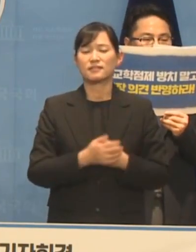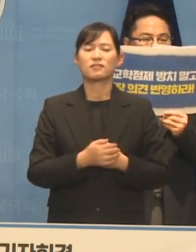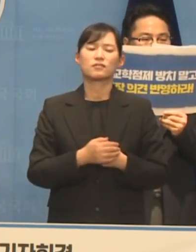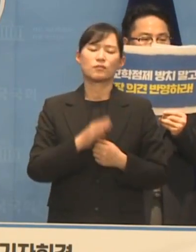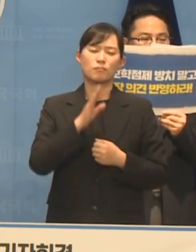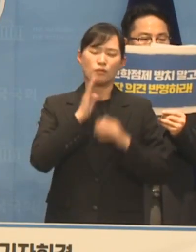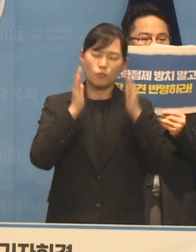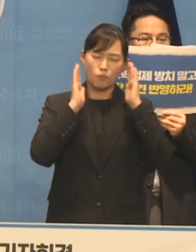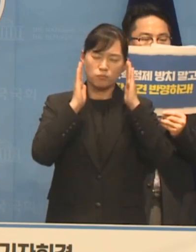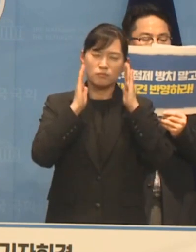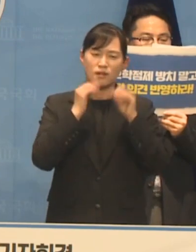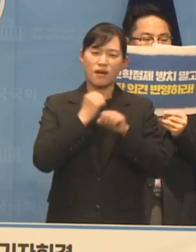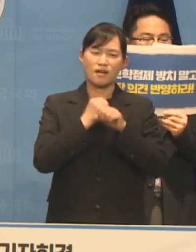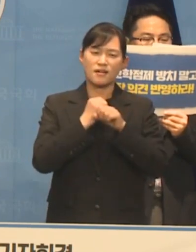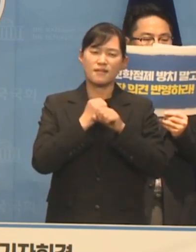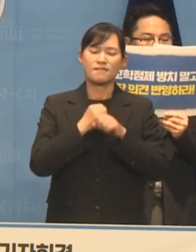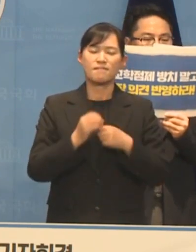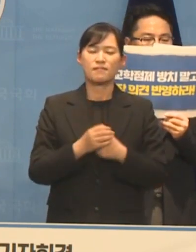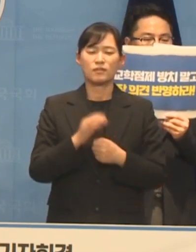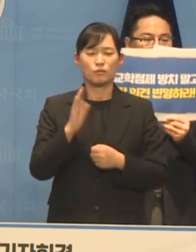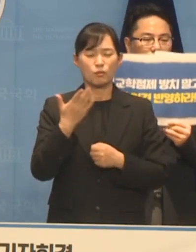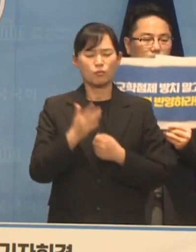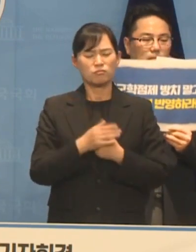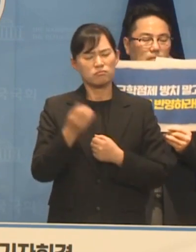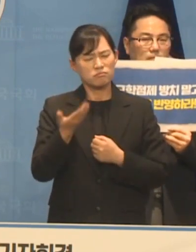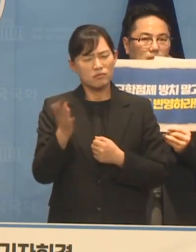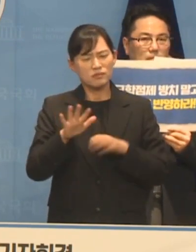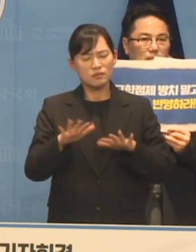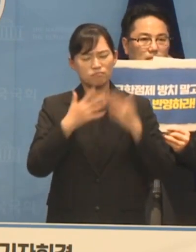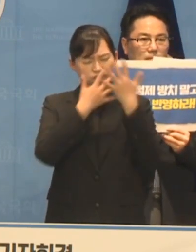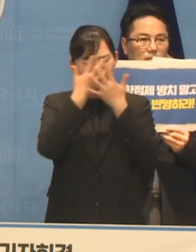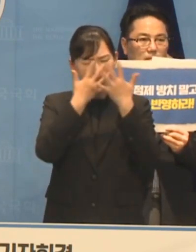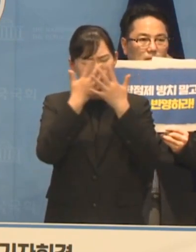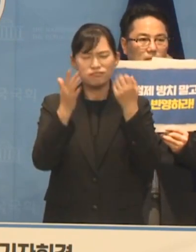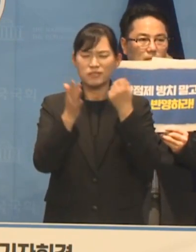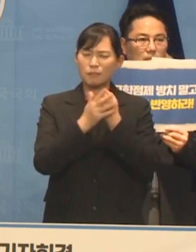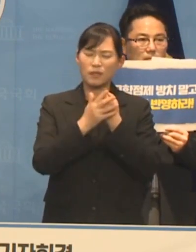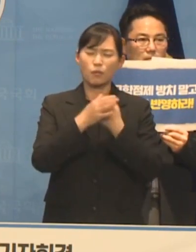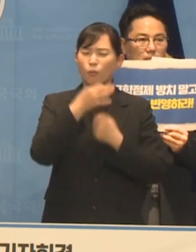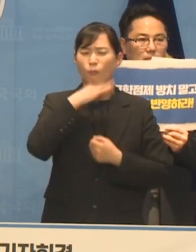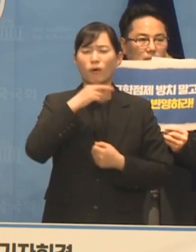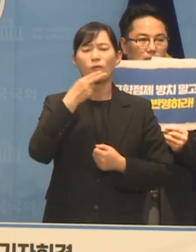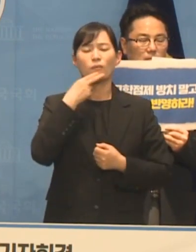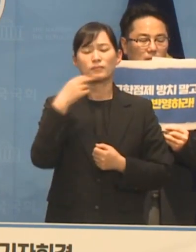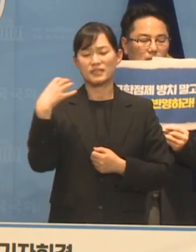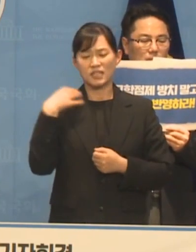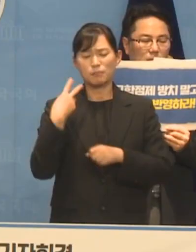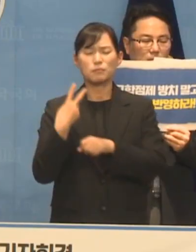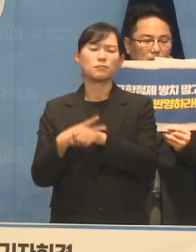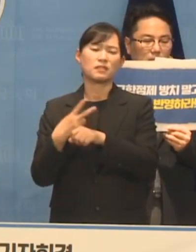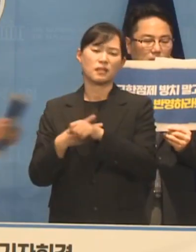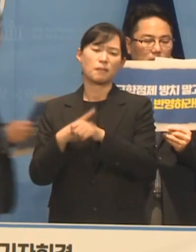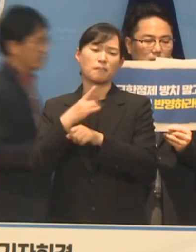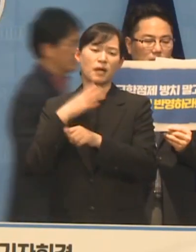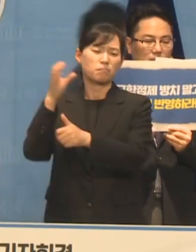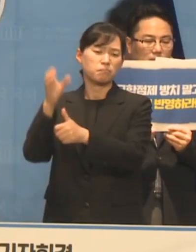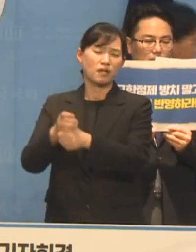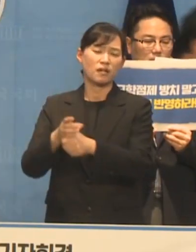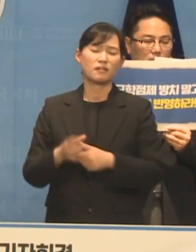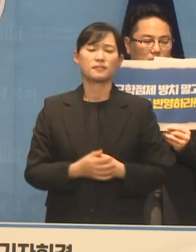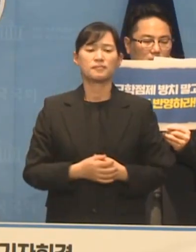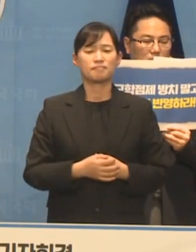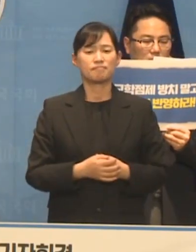장치입니다. 그러나 현재는 모호한 운영 기준의 실효성은 매우 떨어지며 그 책임은 교사에게만 전가된